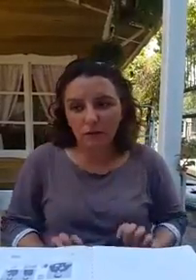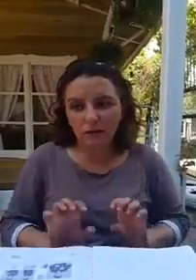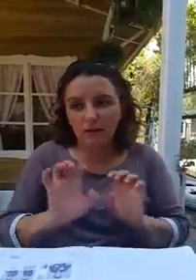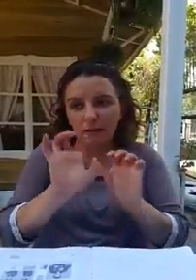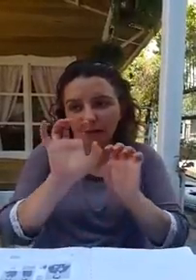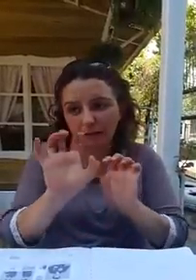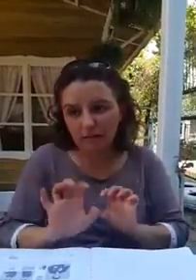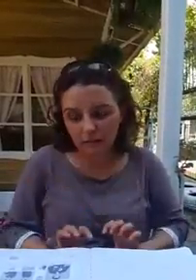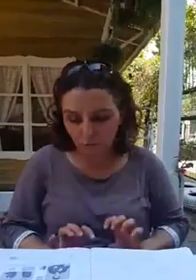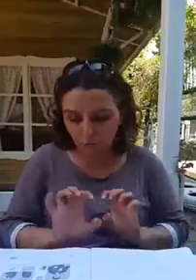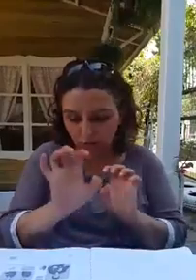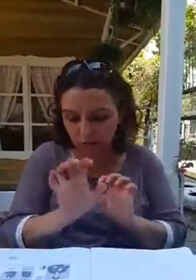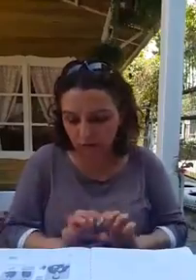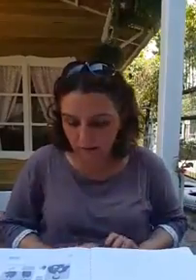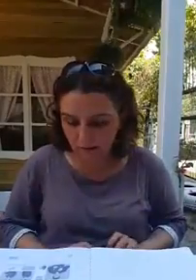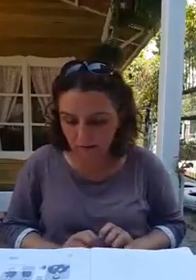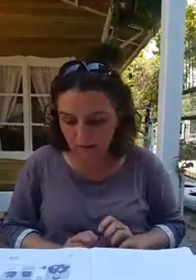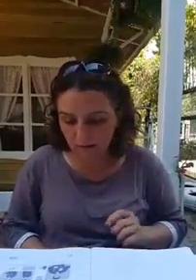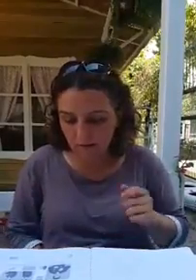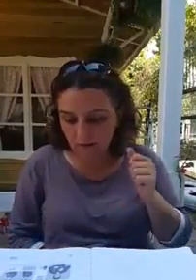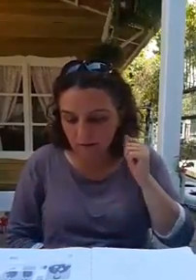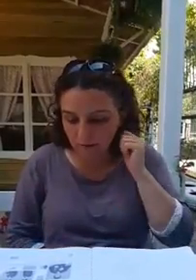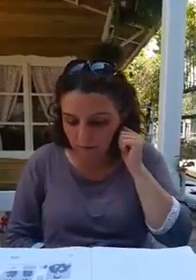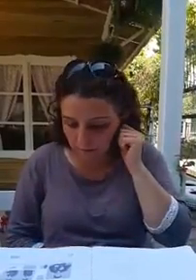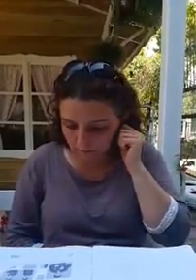savunmak, savunmak,